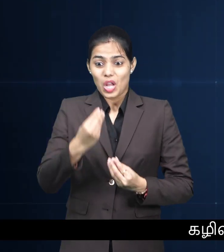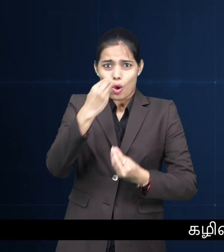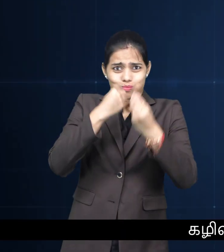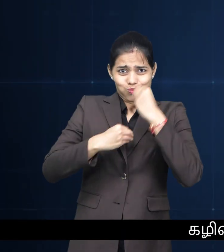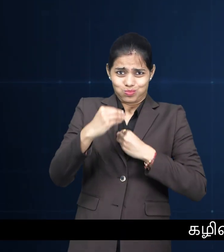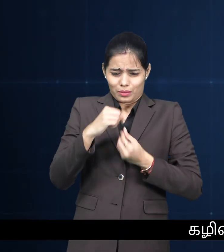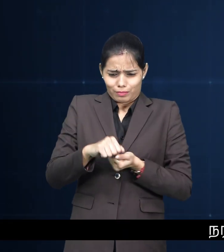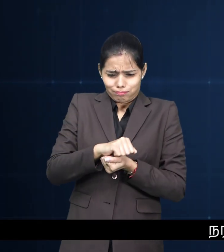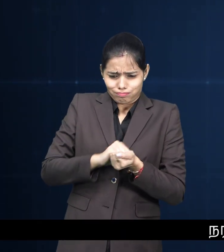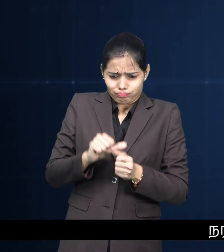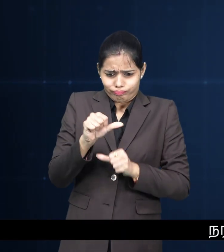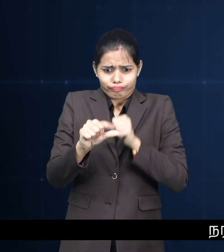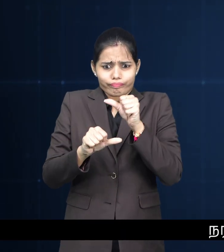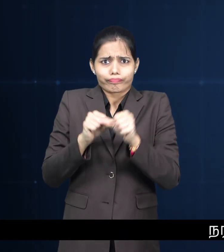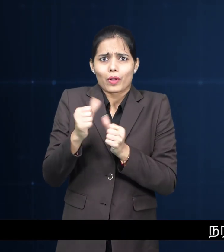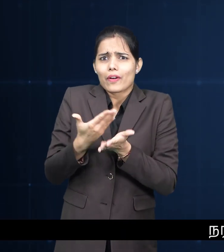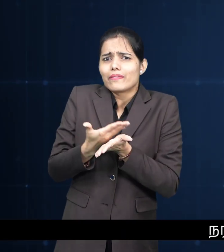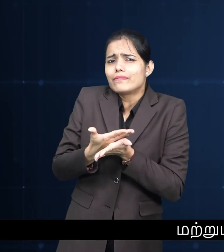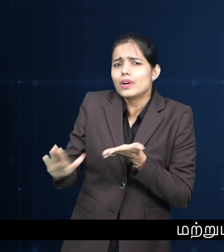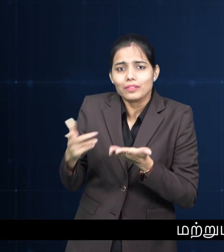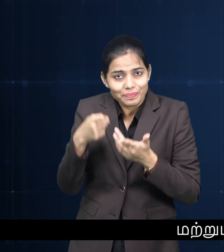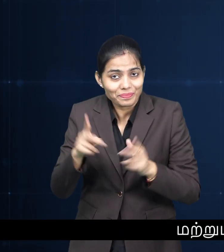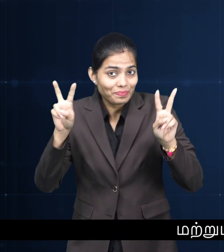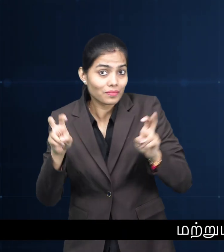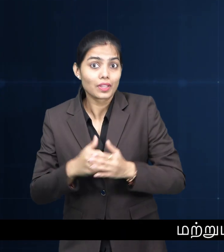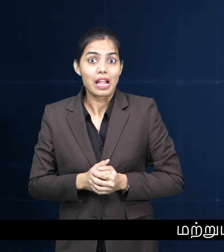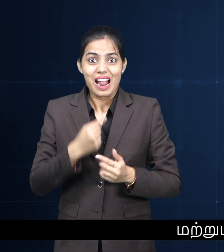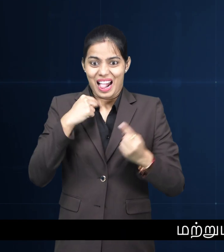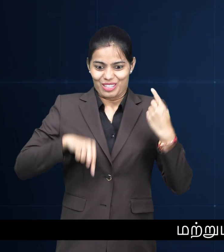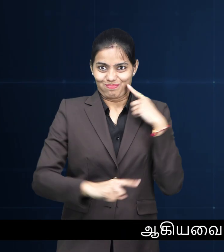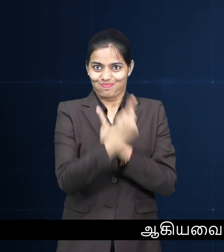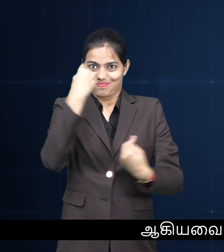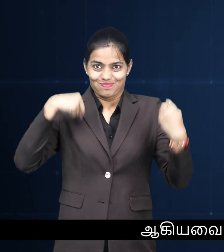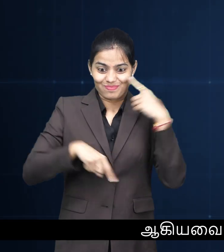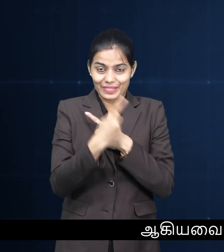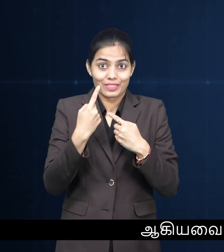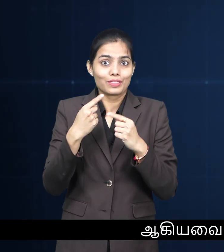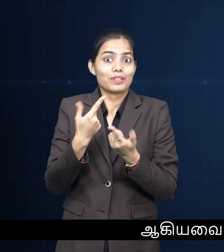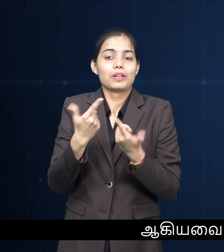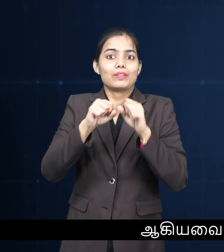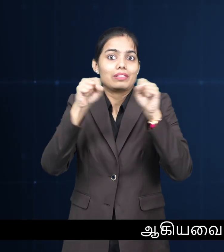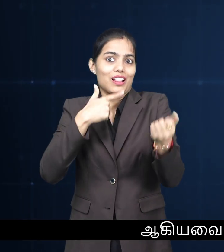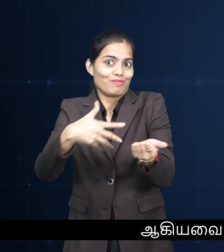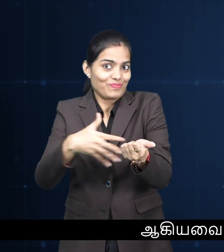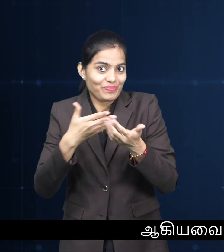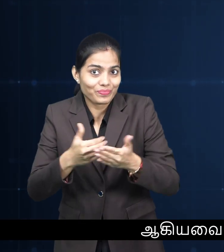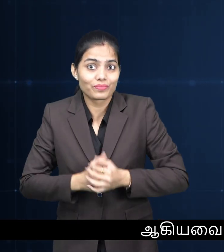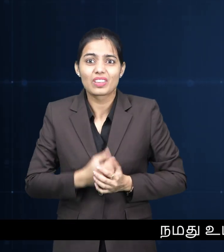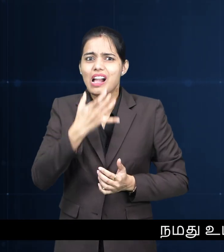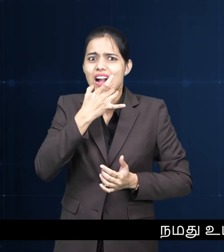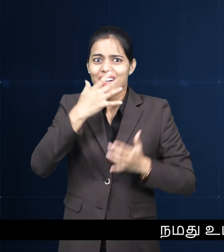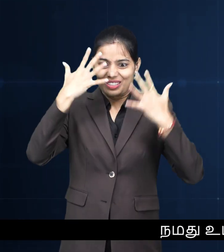கழிவு நீக்க மண்டலம், நரம்பு மண்டலம் மற்றும் எலும்பு மண்டலம் ஆகியவை ஒன்றாக